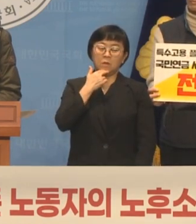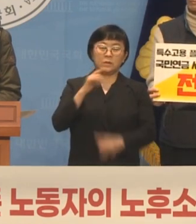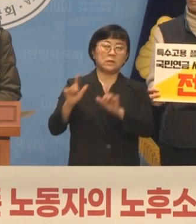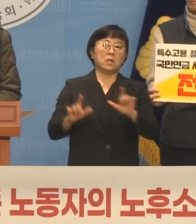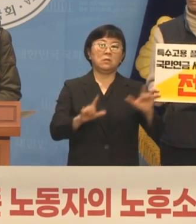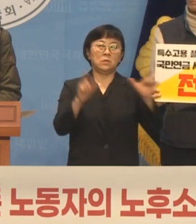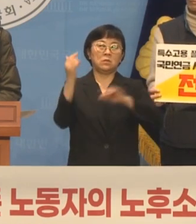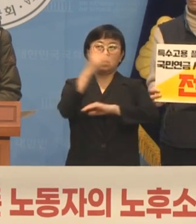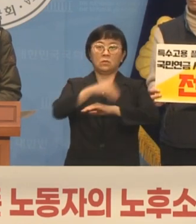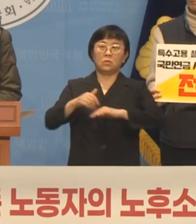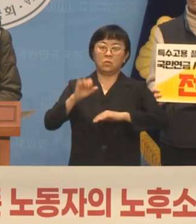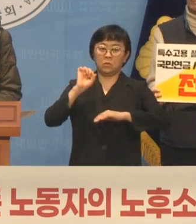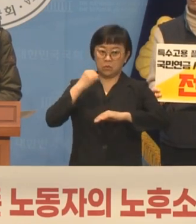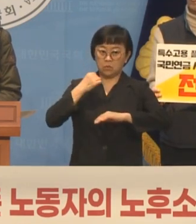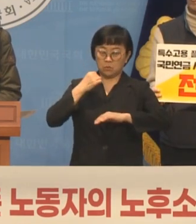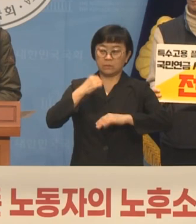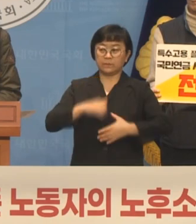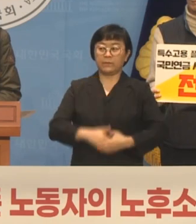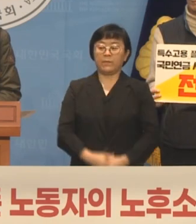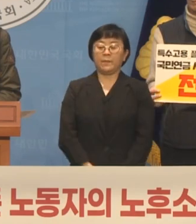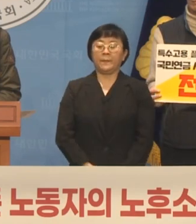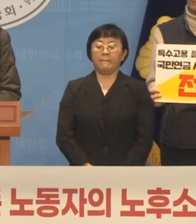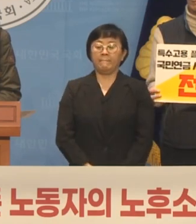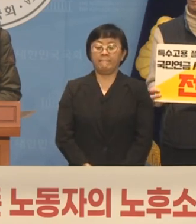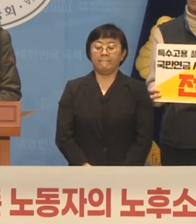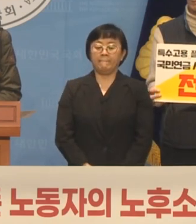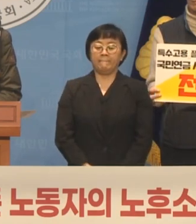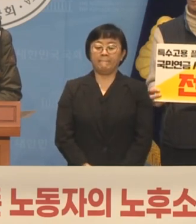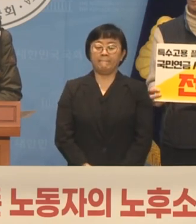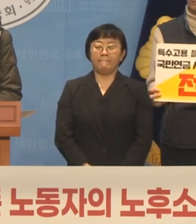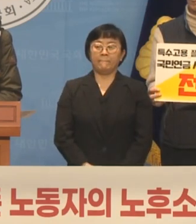어렵고 그렇습니다. 그리고